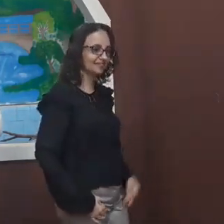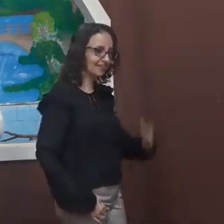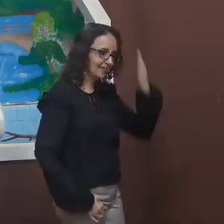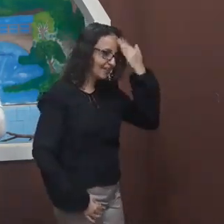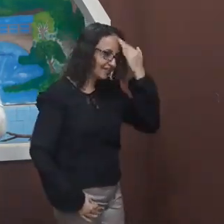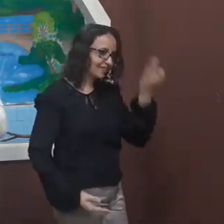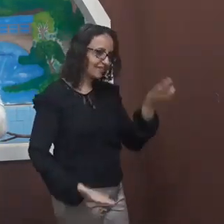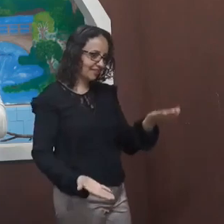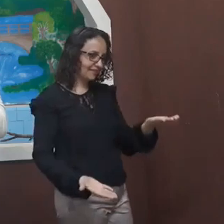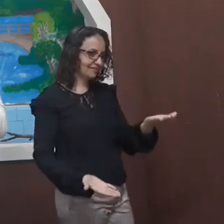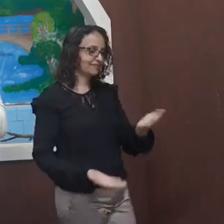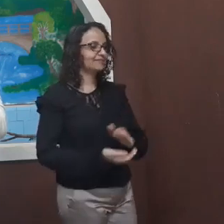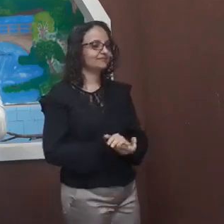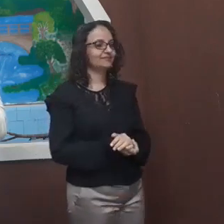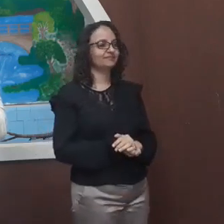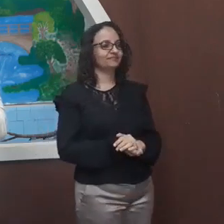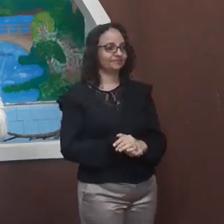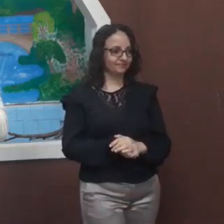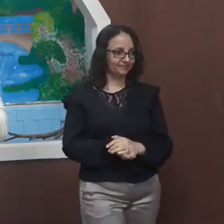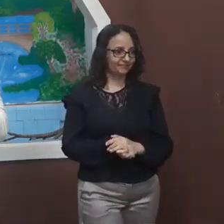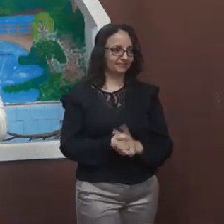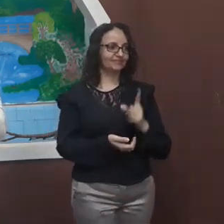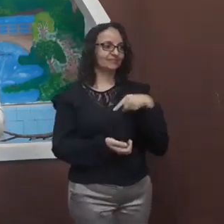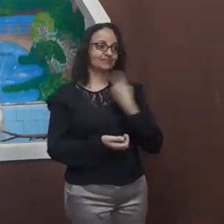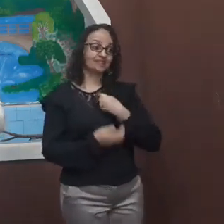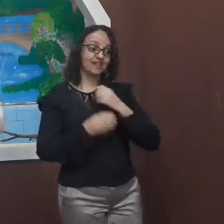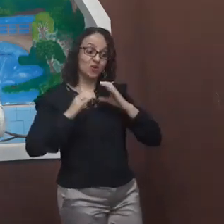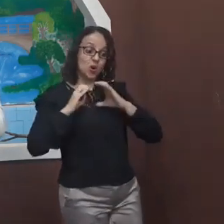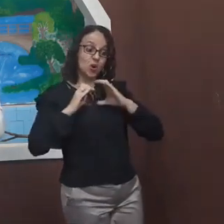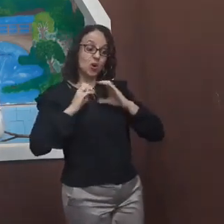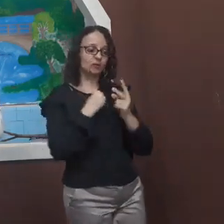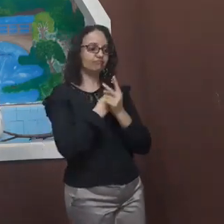Então, nós precisamos tratar o nosso coração.